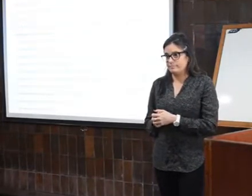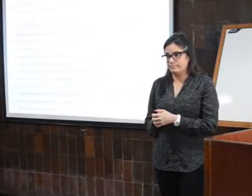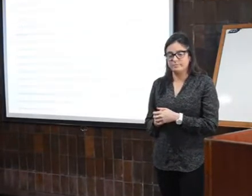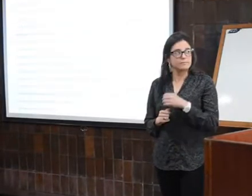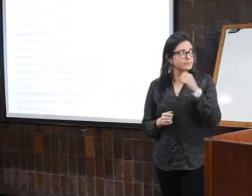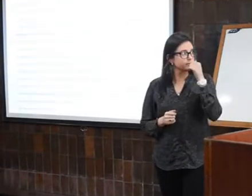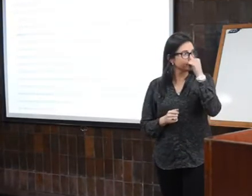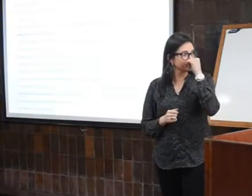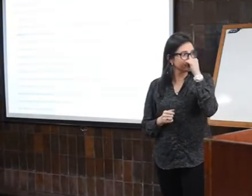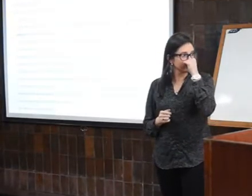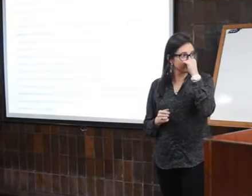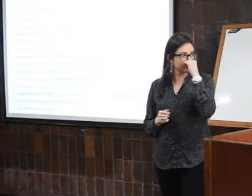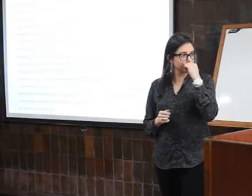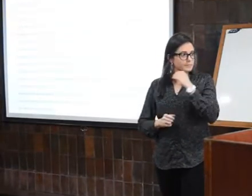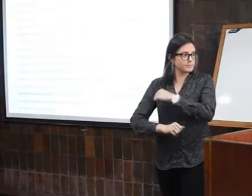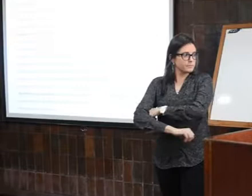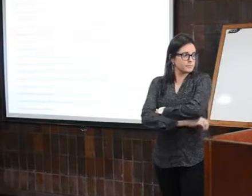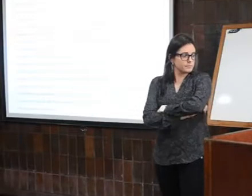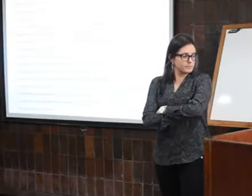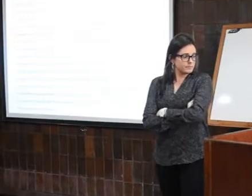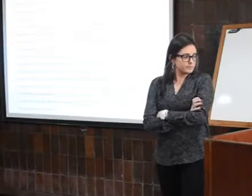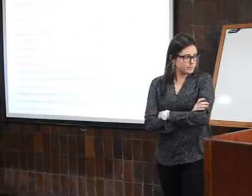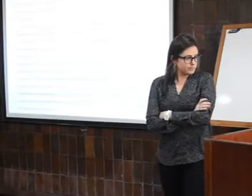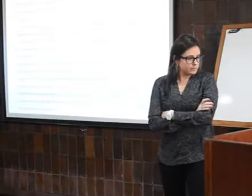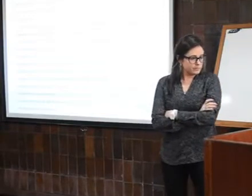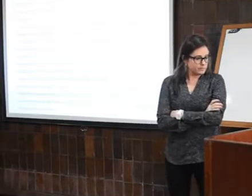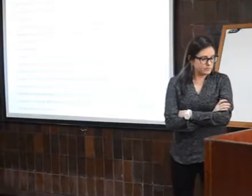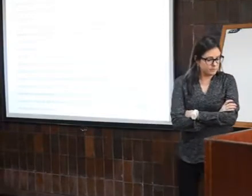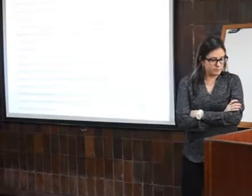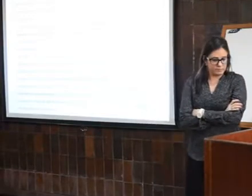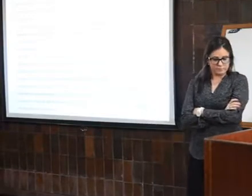se puede aplicar mucho más no podemos